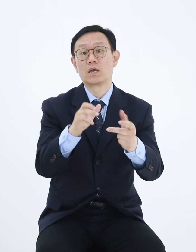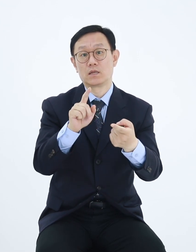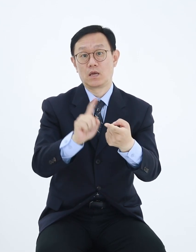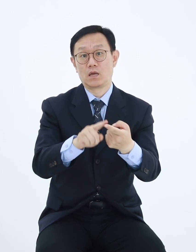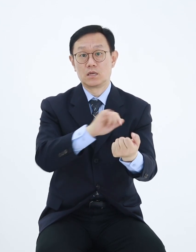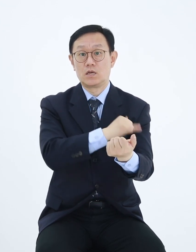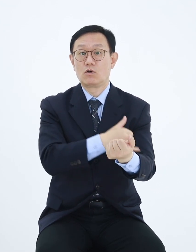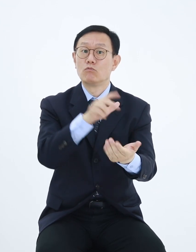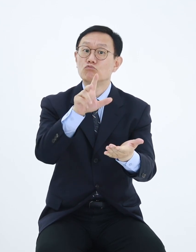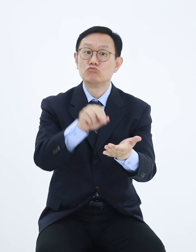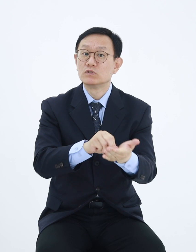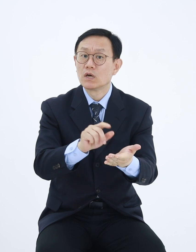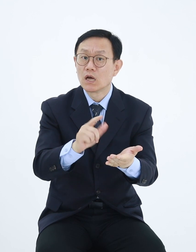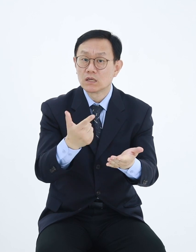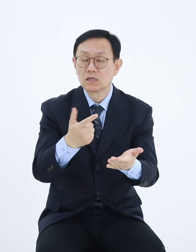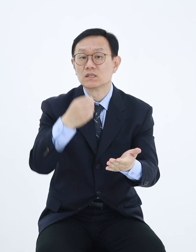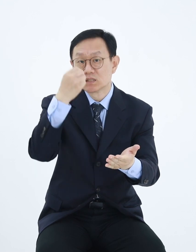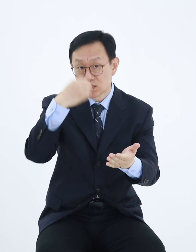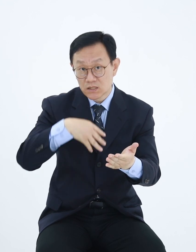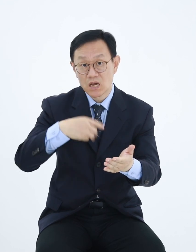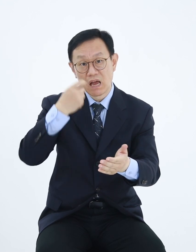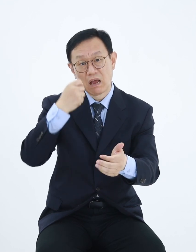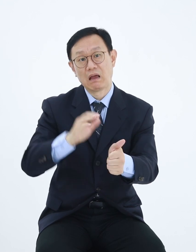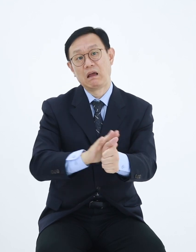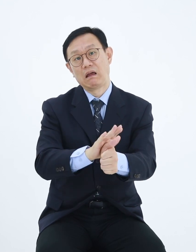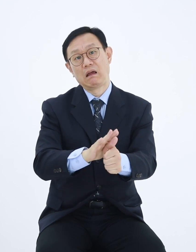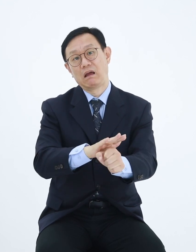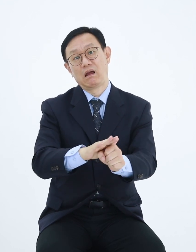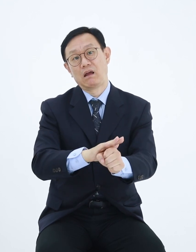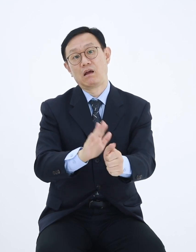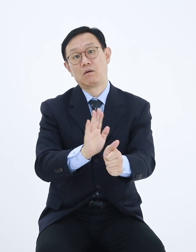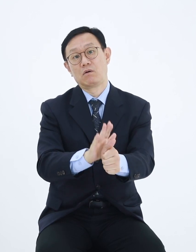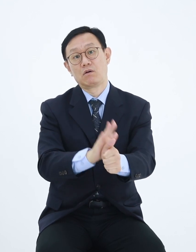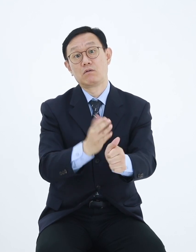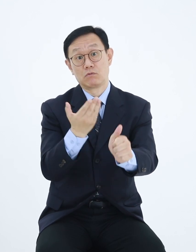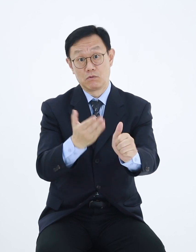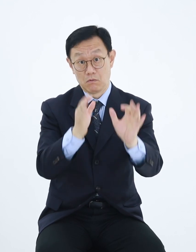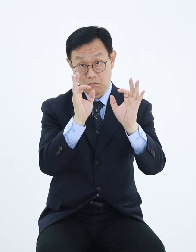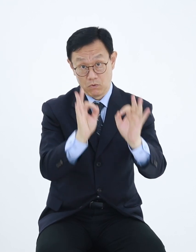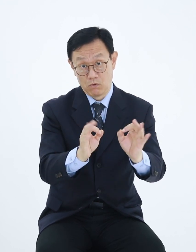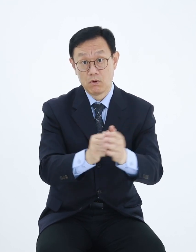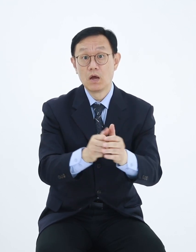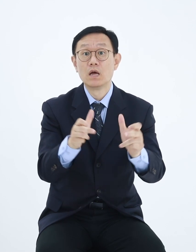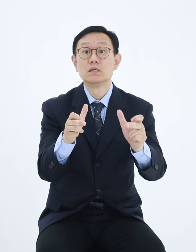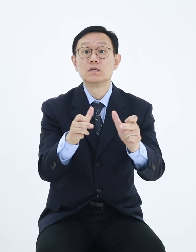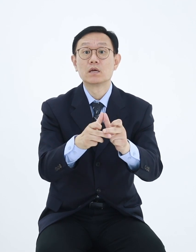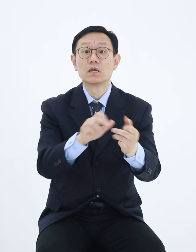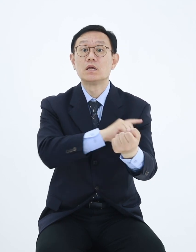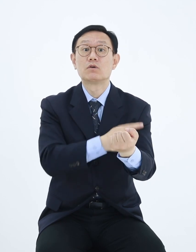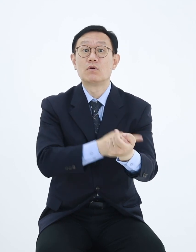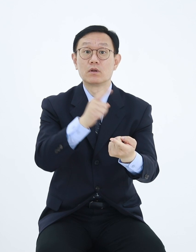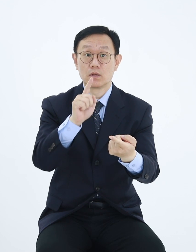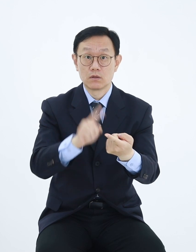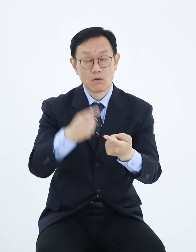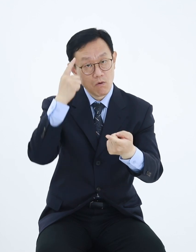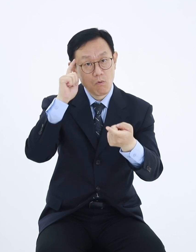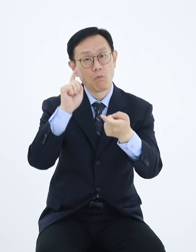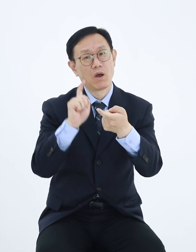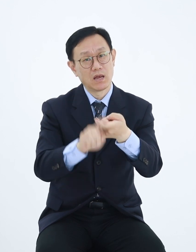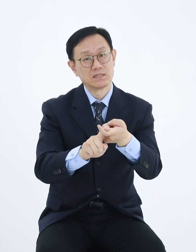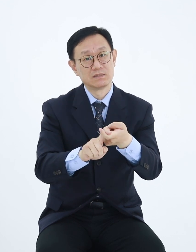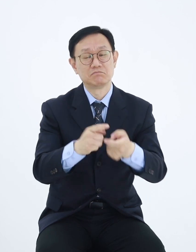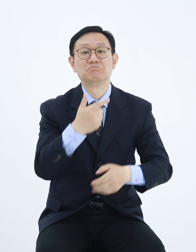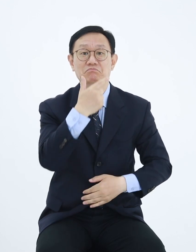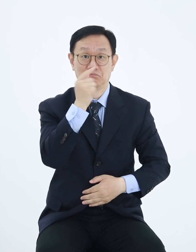인권의 문제가 아닌 시해 및 보호의 대상으로 바라보았고, 따라서 장애인의 인권에 대해서도 관심이